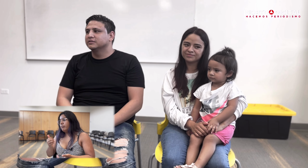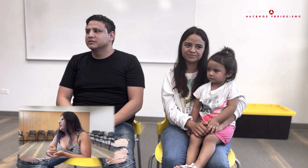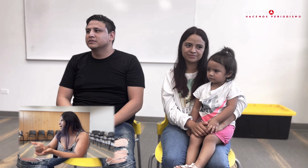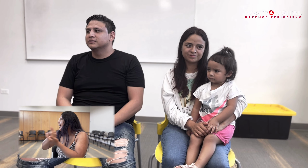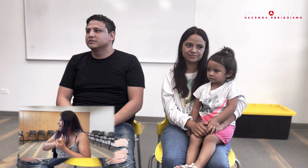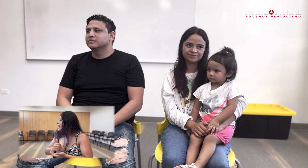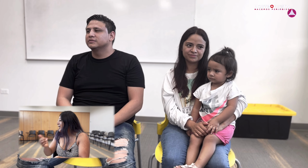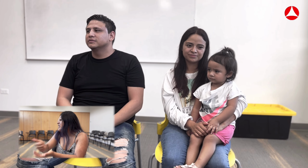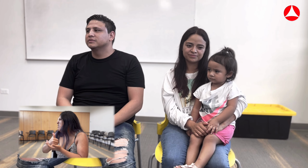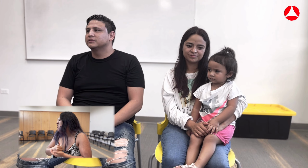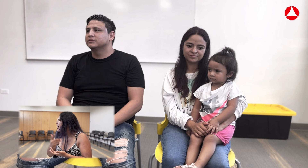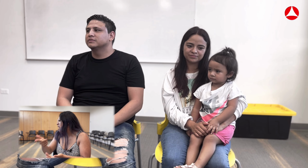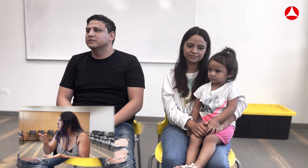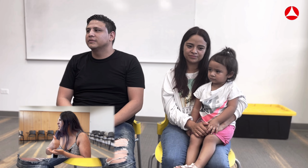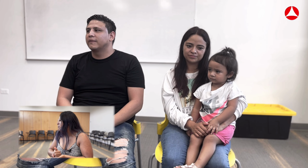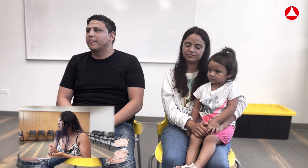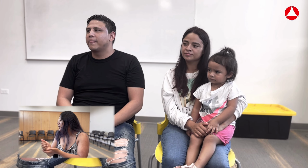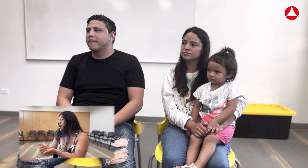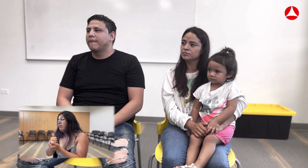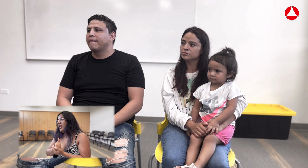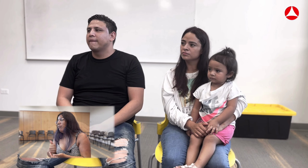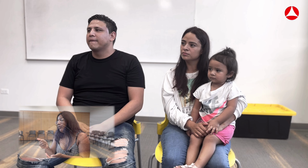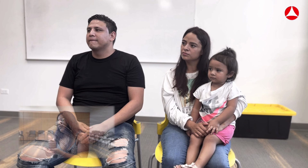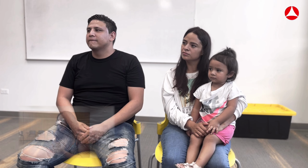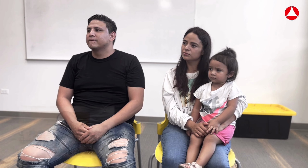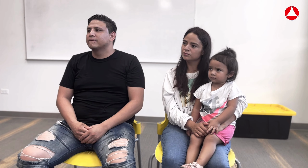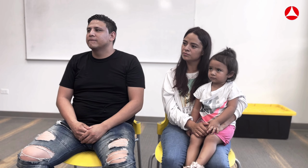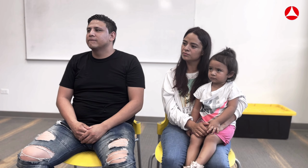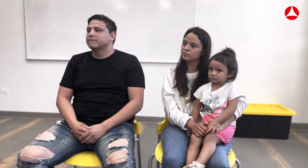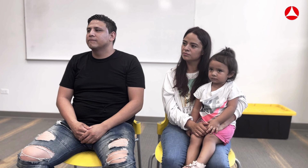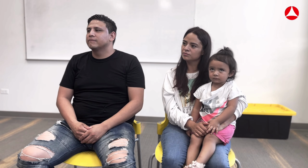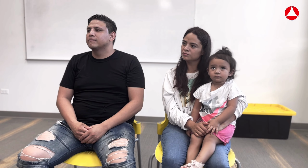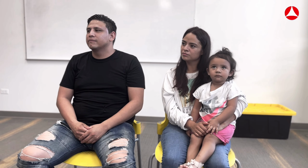Y después dice que recibieron la ayuda, el apoyo.